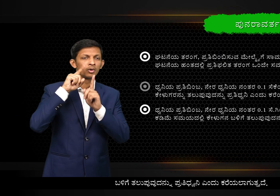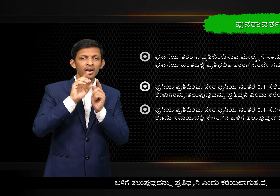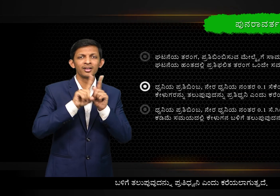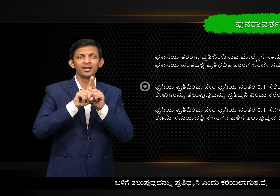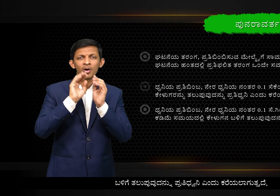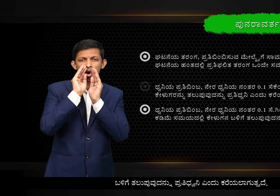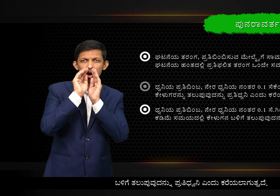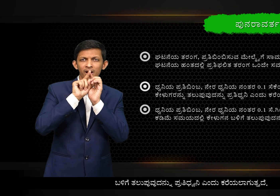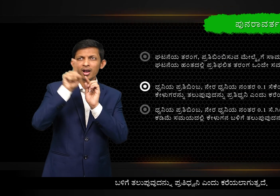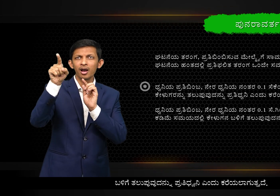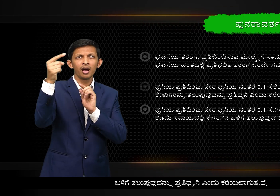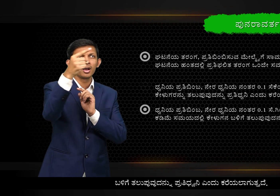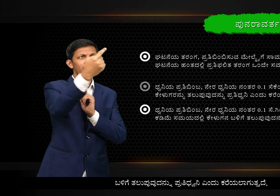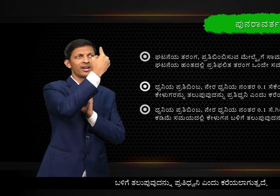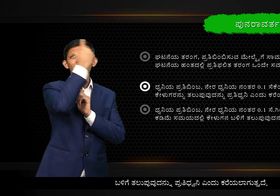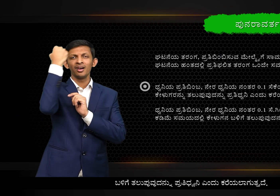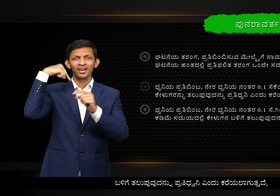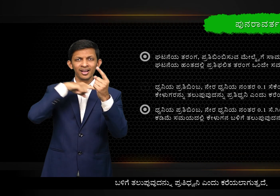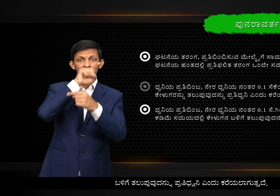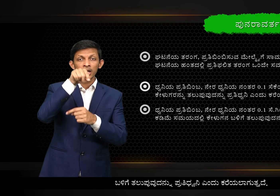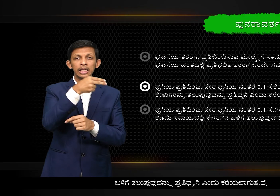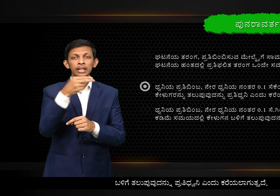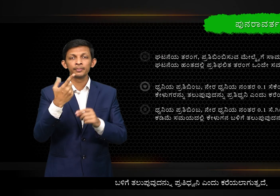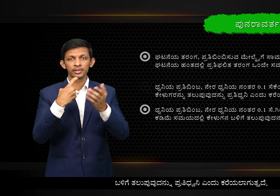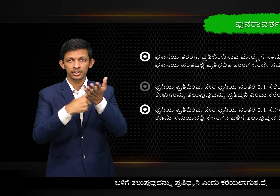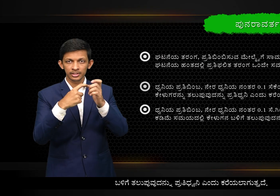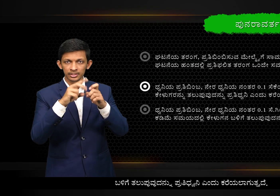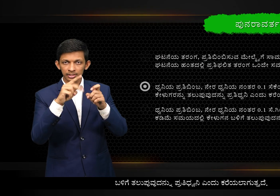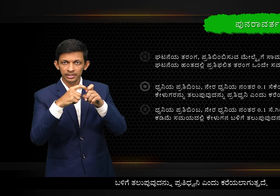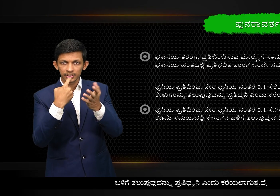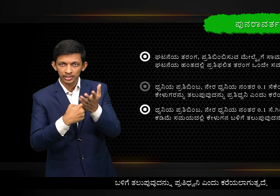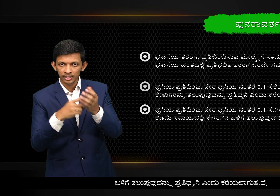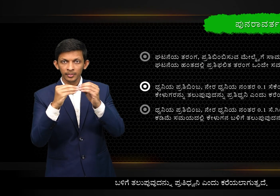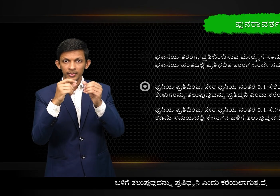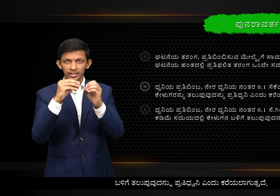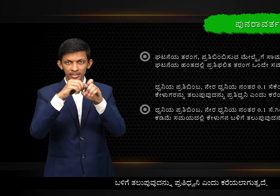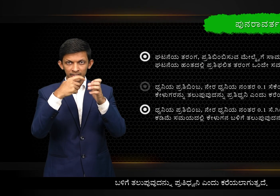ಬಳಿಗೆ ತಲುಪುವುದನ್ನು ಪ್ರತಿಧ್ವನಿ ಎಂದು ಕರೆಯಲಾಗುತ್ತದೆ.